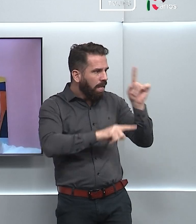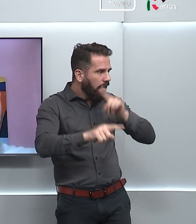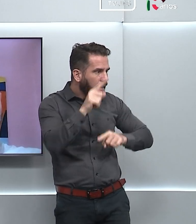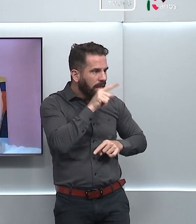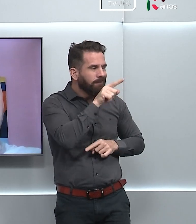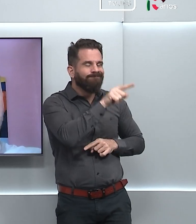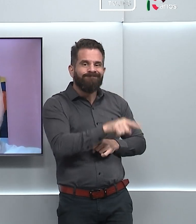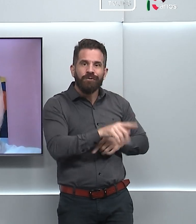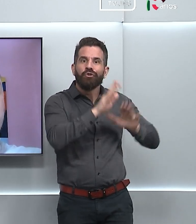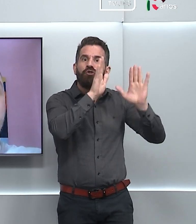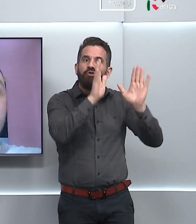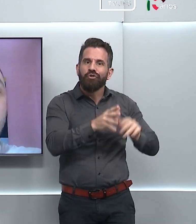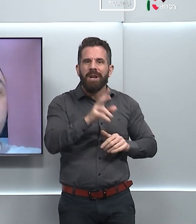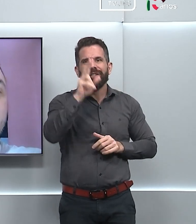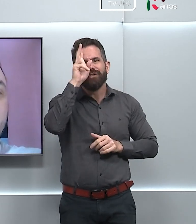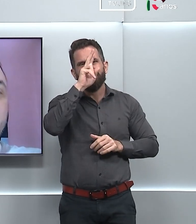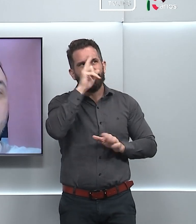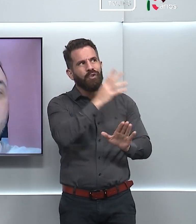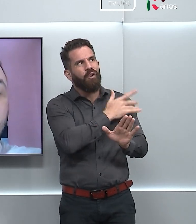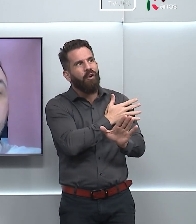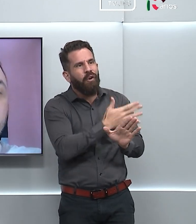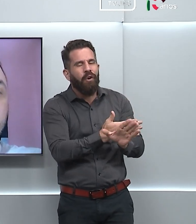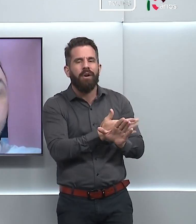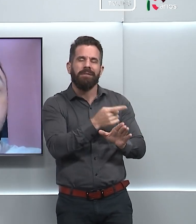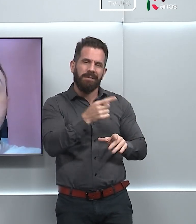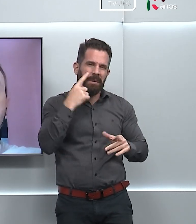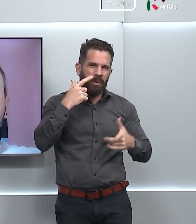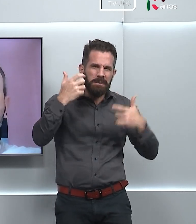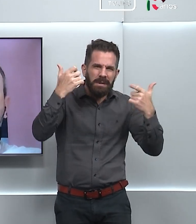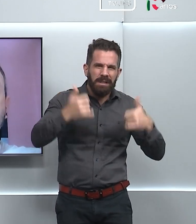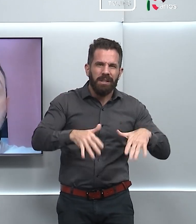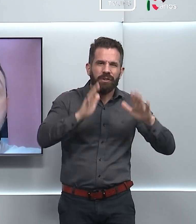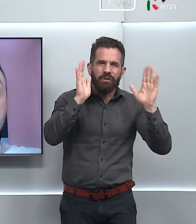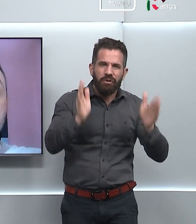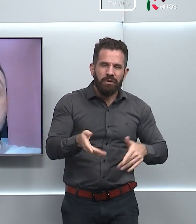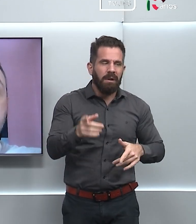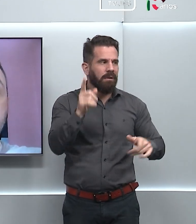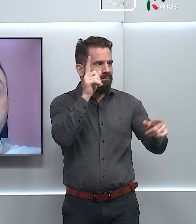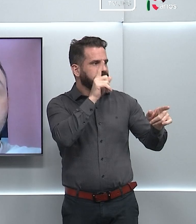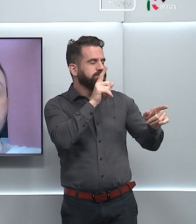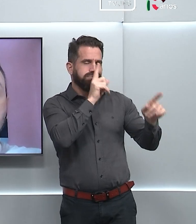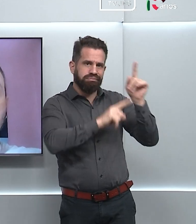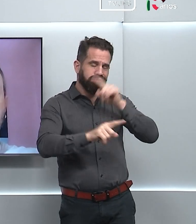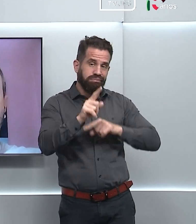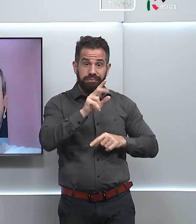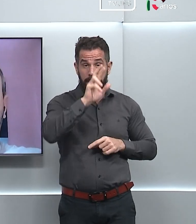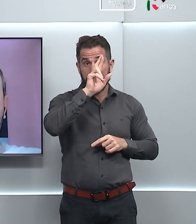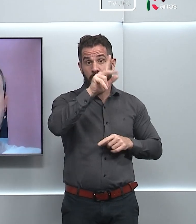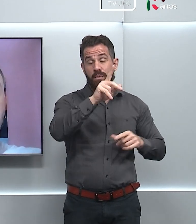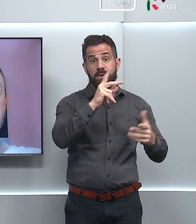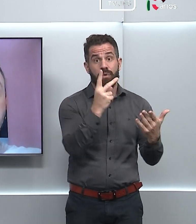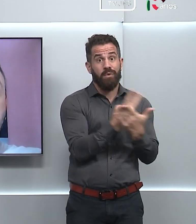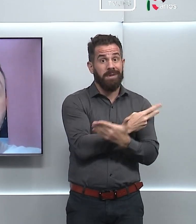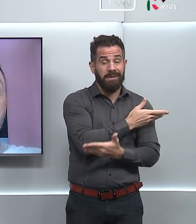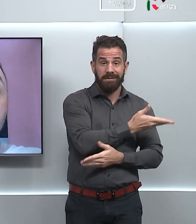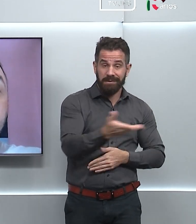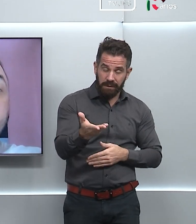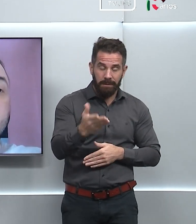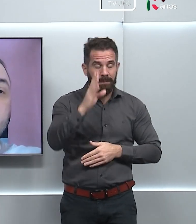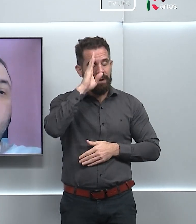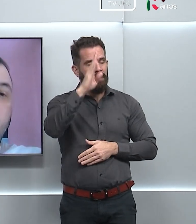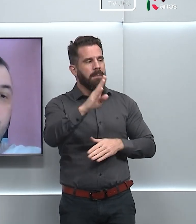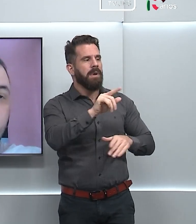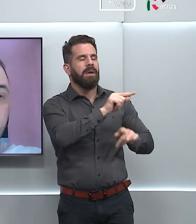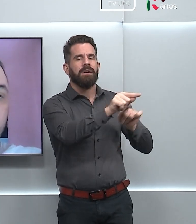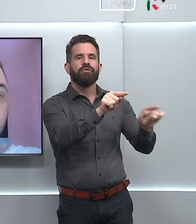equívoco, desse erro histórico que levou anos, aí prejudicou anos, sobretudo os estudantes das escolas públicas, mas então